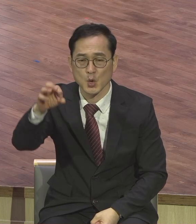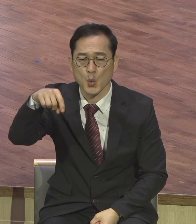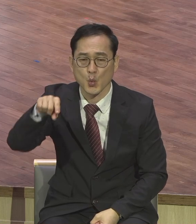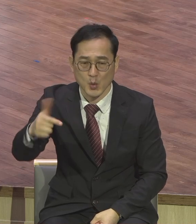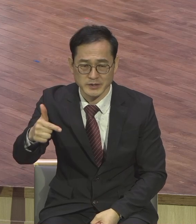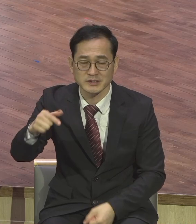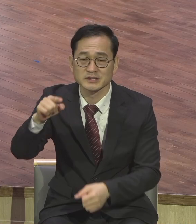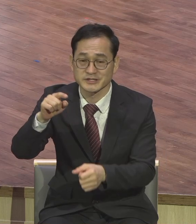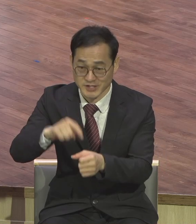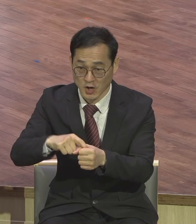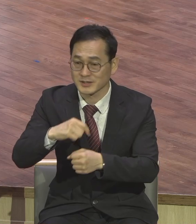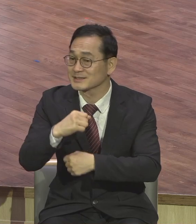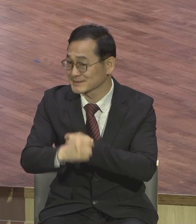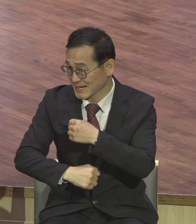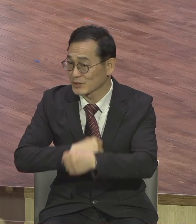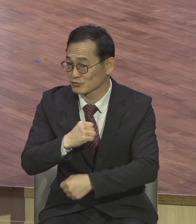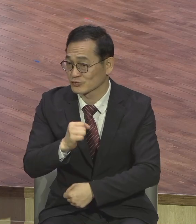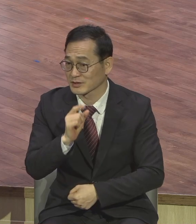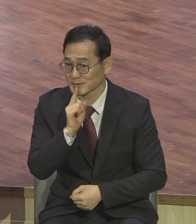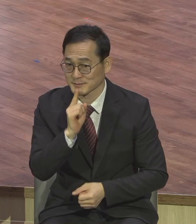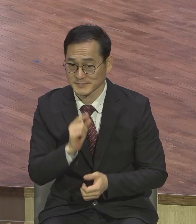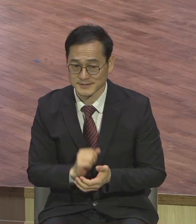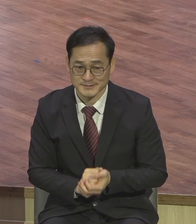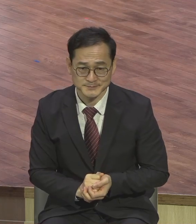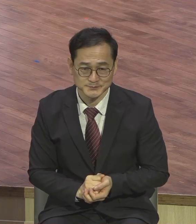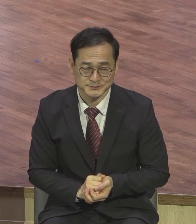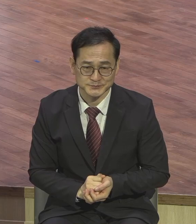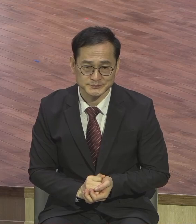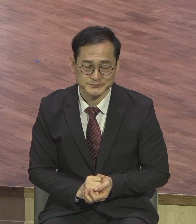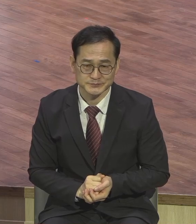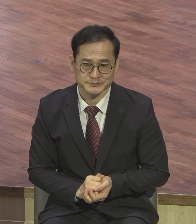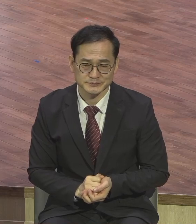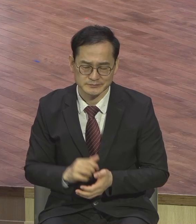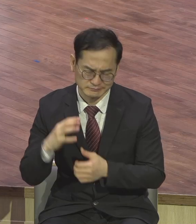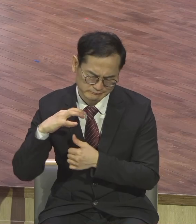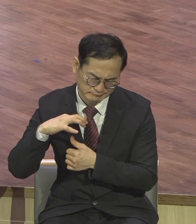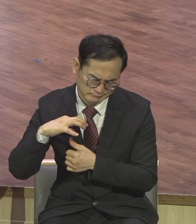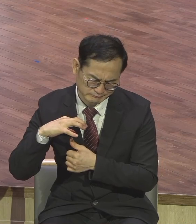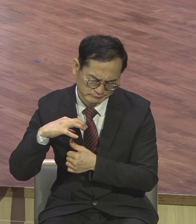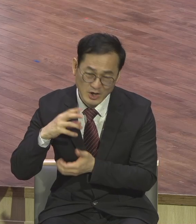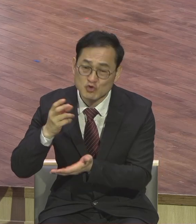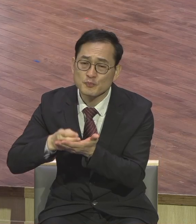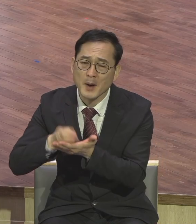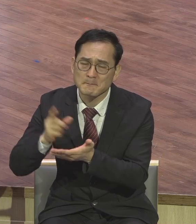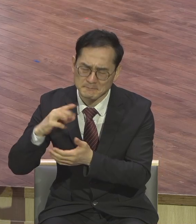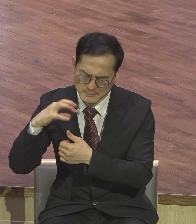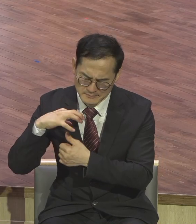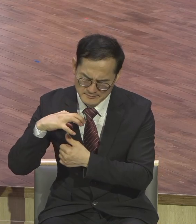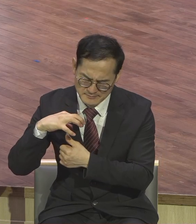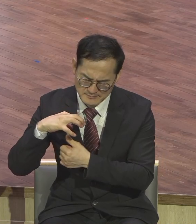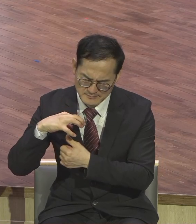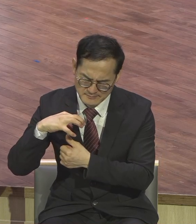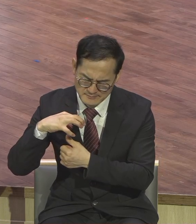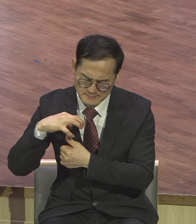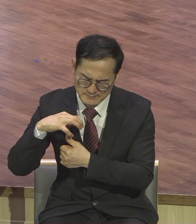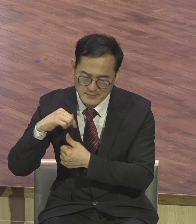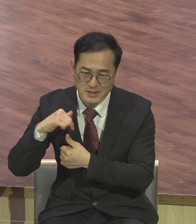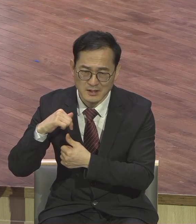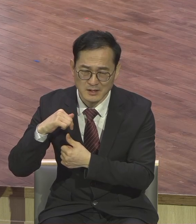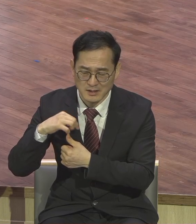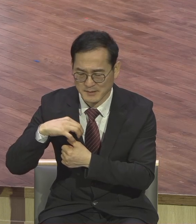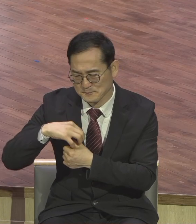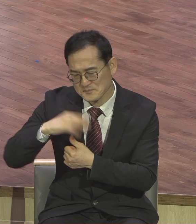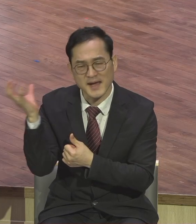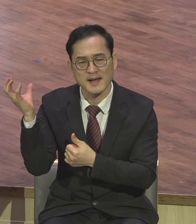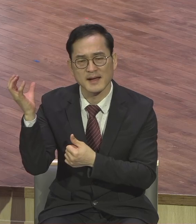더 나아가서 지금까지 얽매여 살아왔던 모든 율법의 멍에로부터